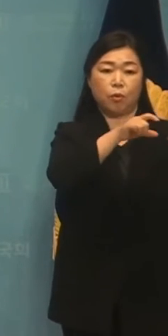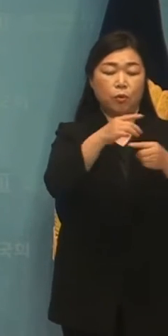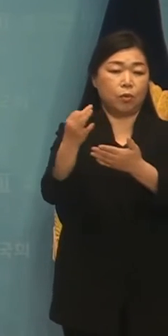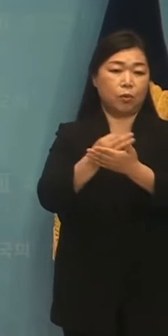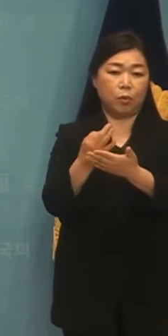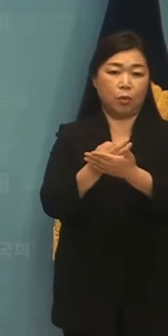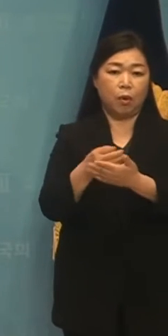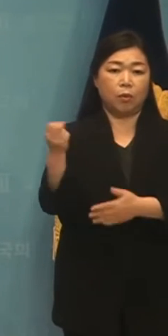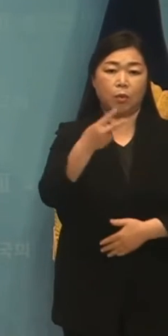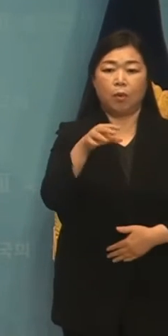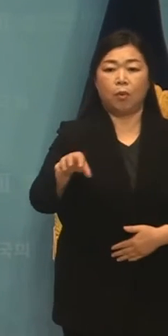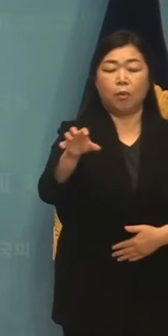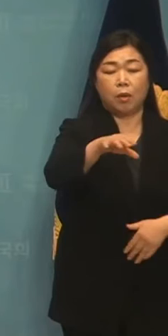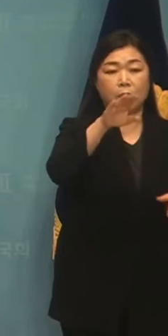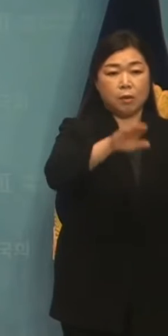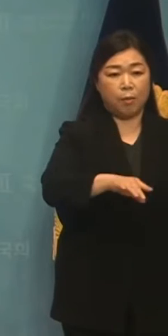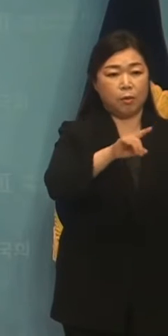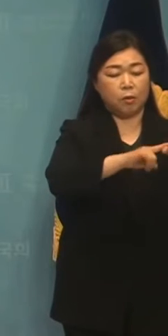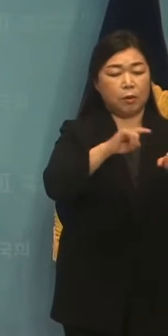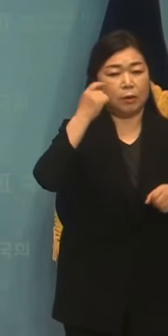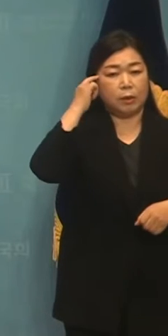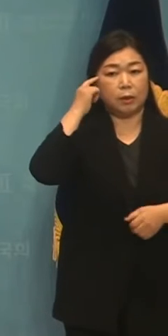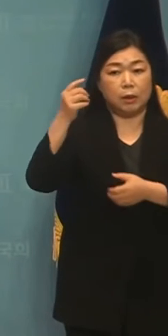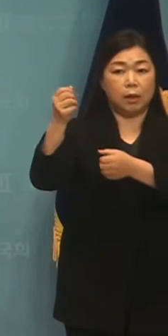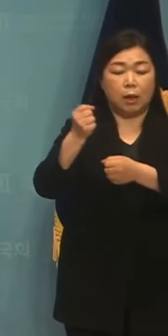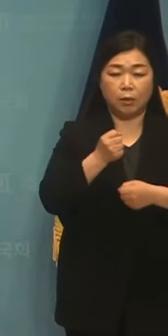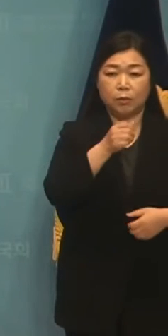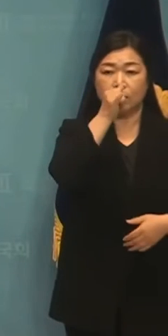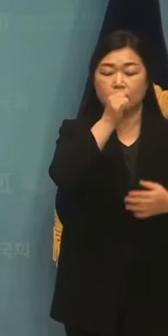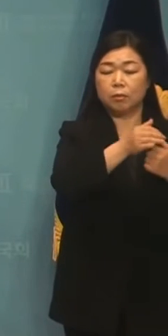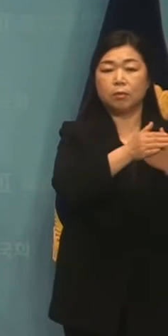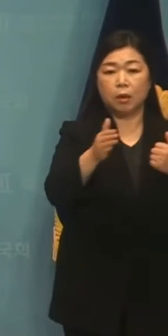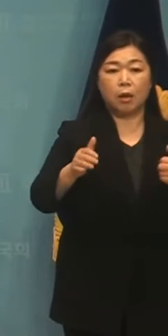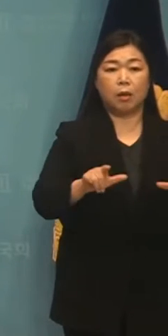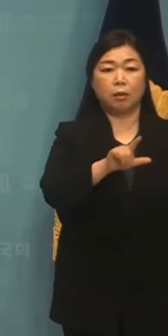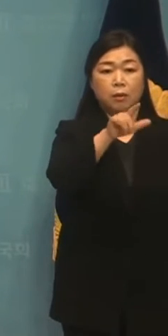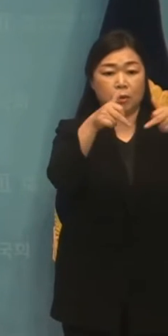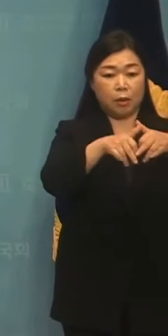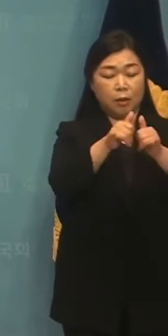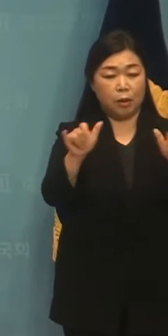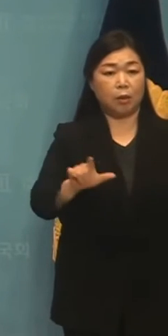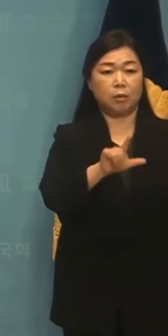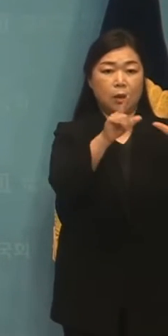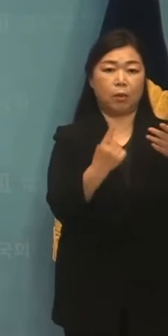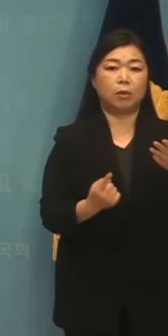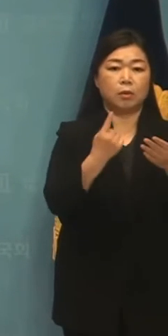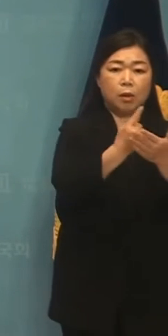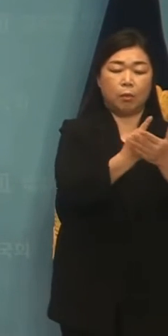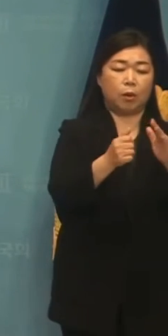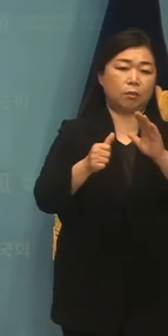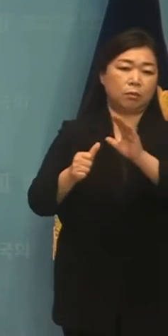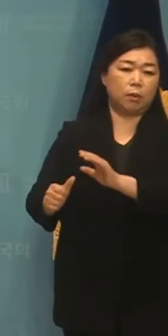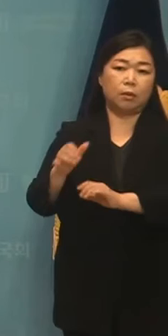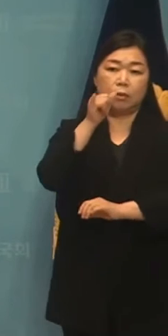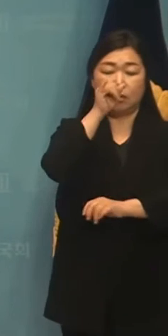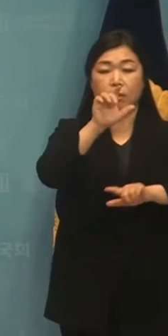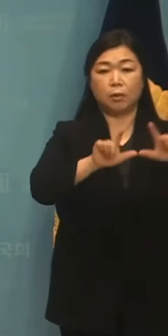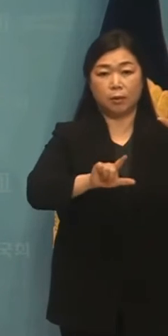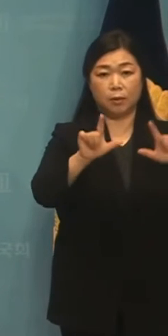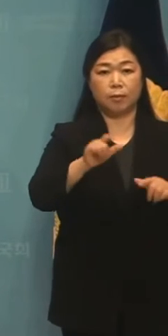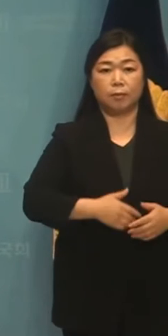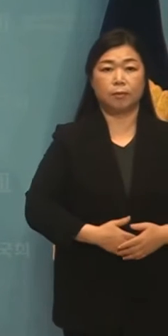곳곳에 존재하는 차별적 인식 속에서 장애인들의 사회 참여는 여전히 배제되고 있는 것이